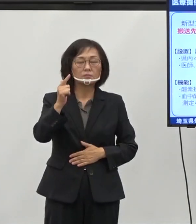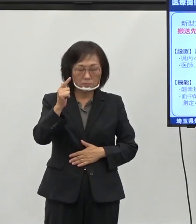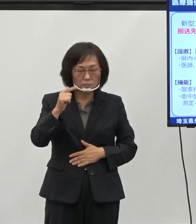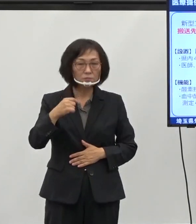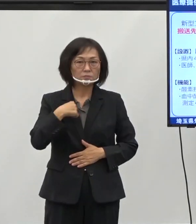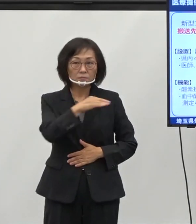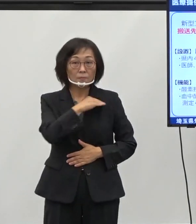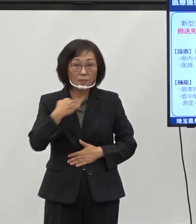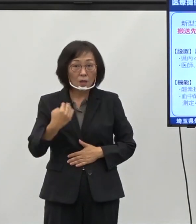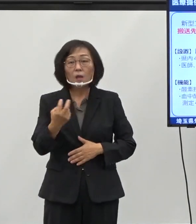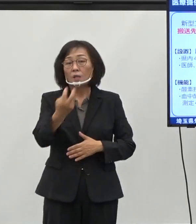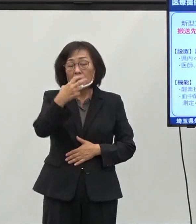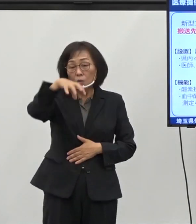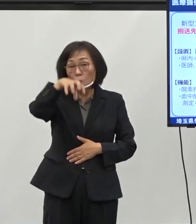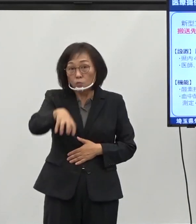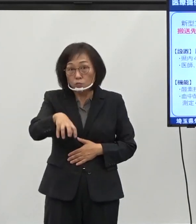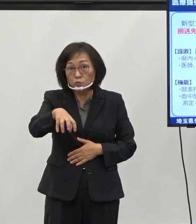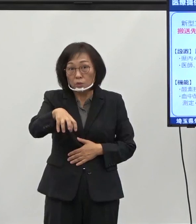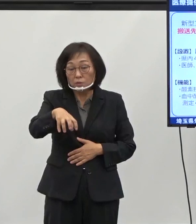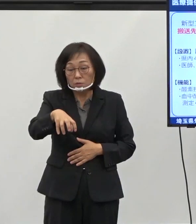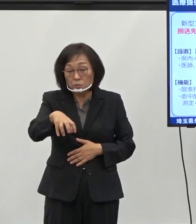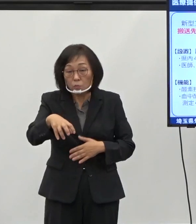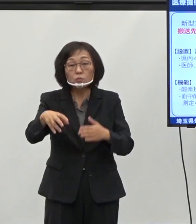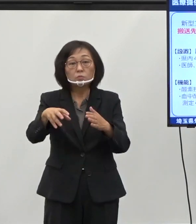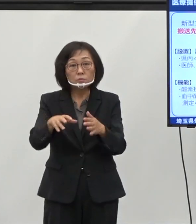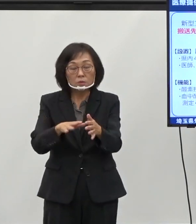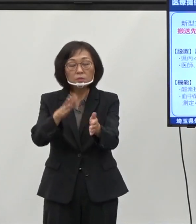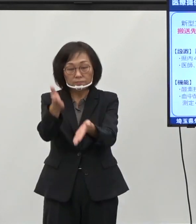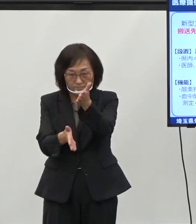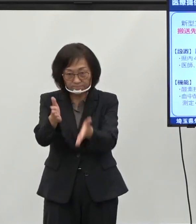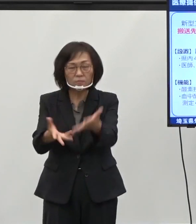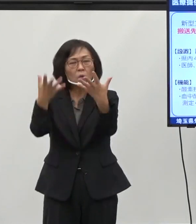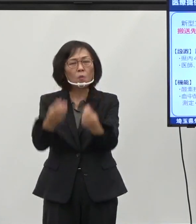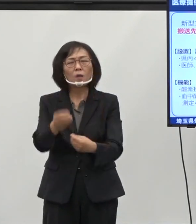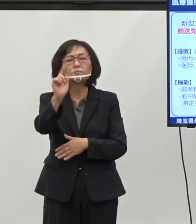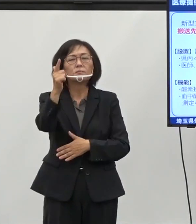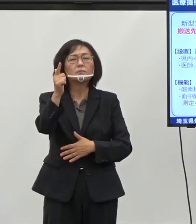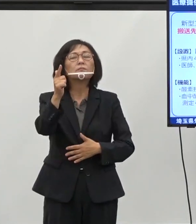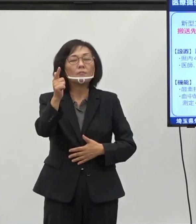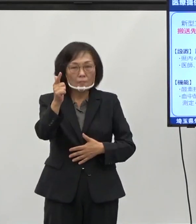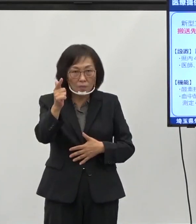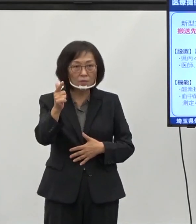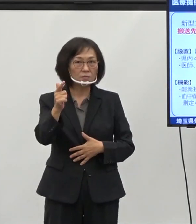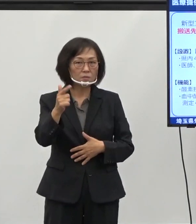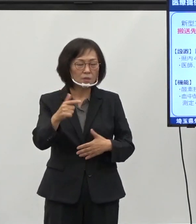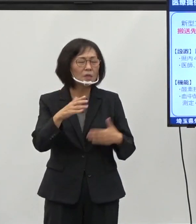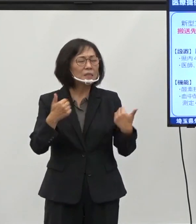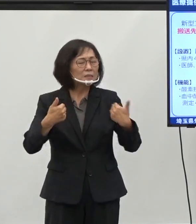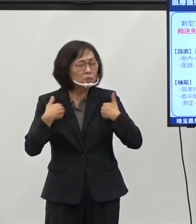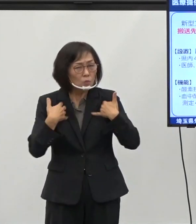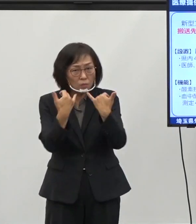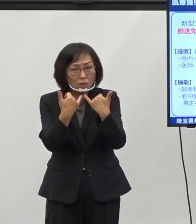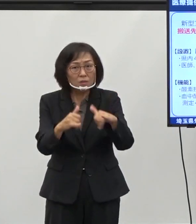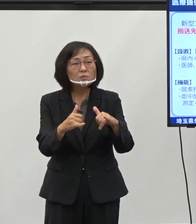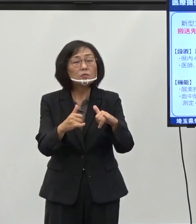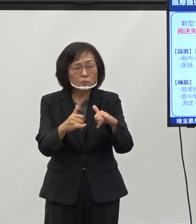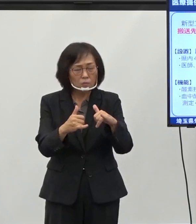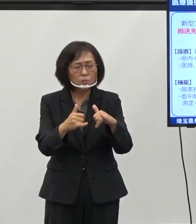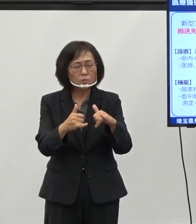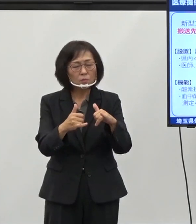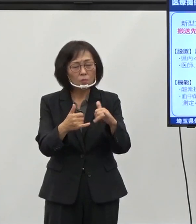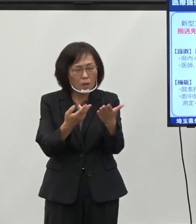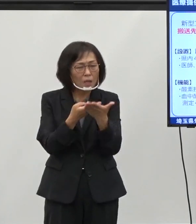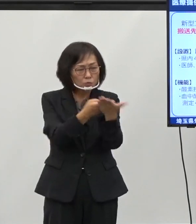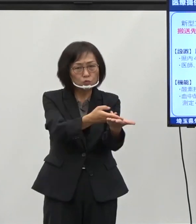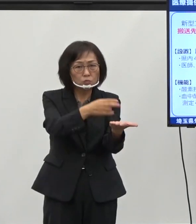で処置をすればいいという考え方は持っていなかったので、したがって必要な方には入院していただきたいと、これが一